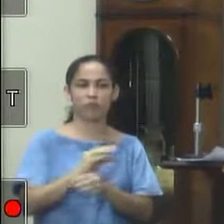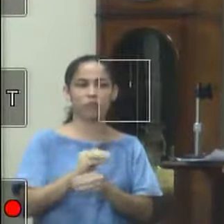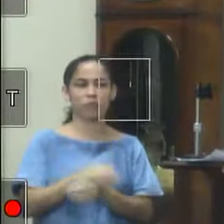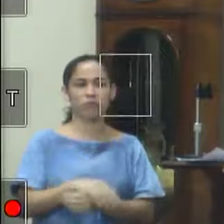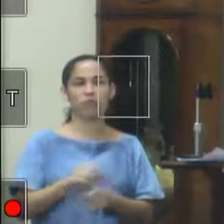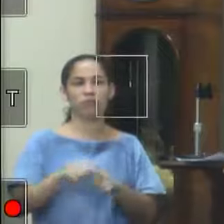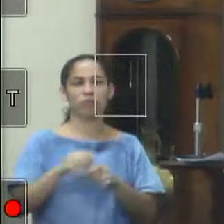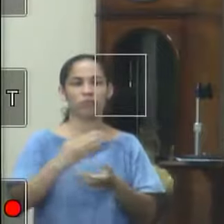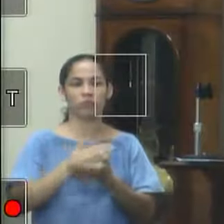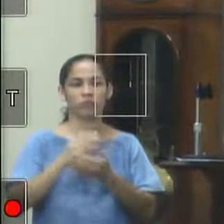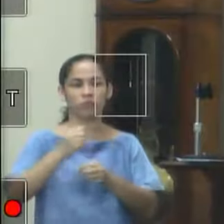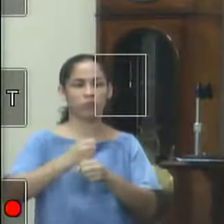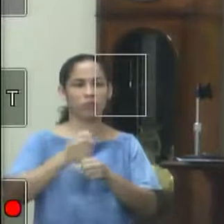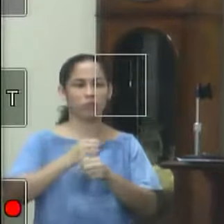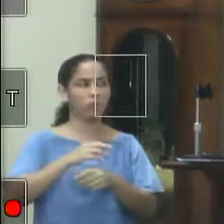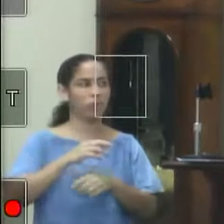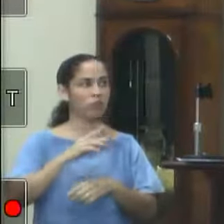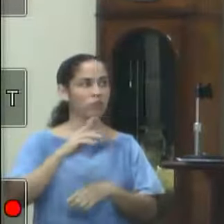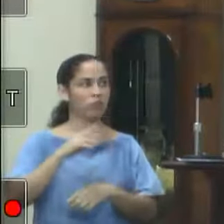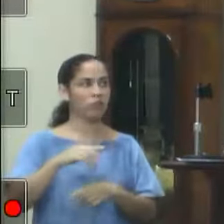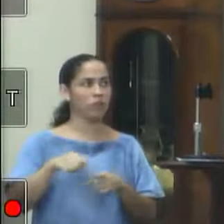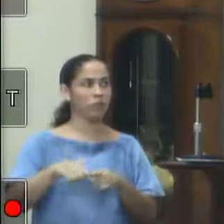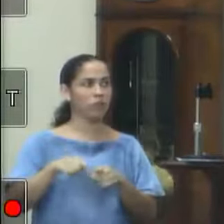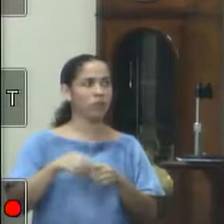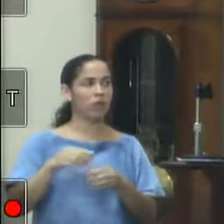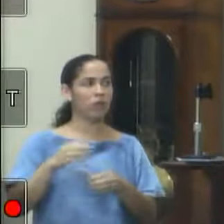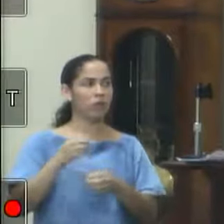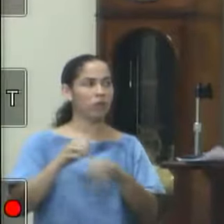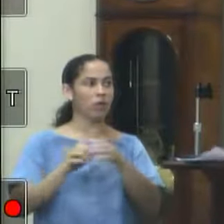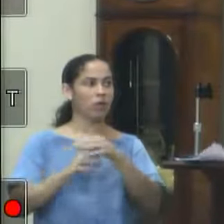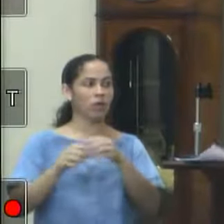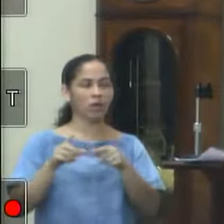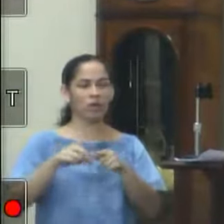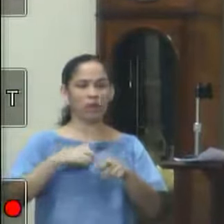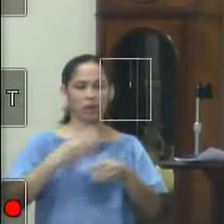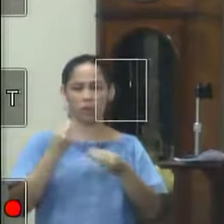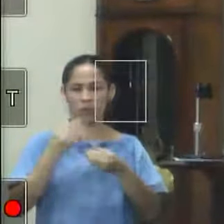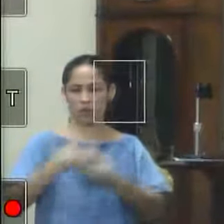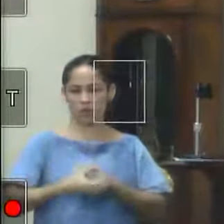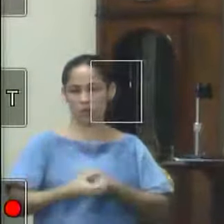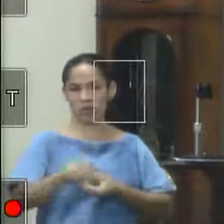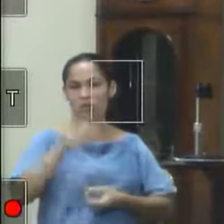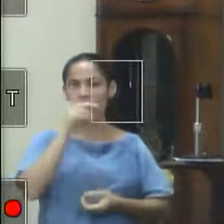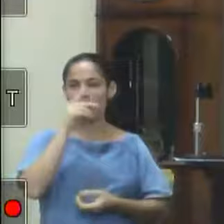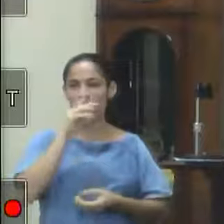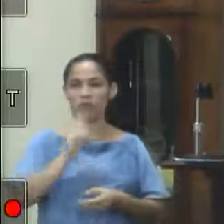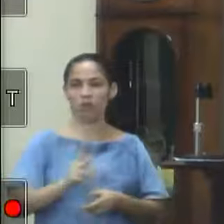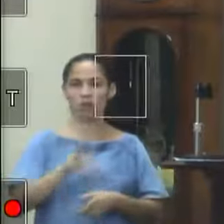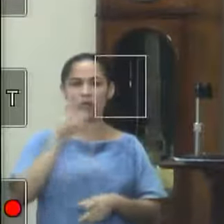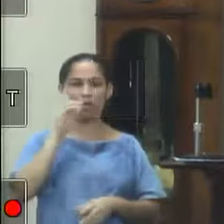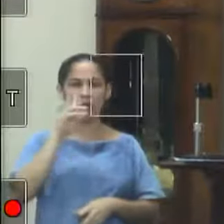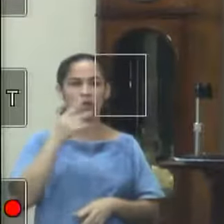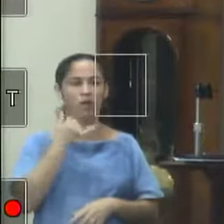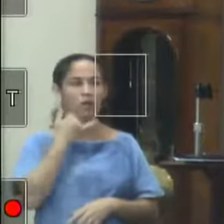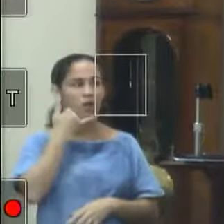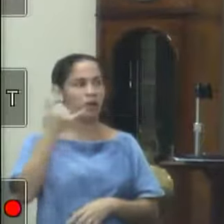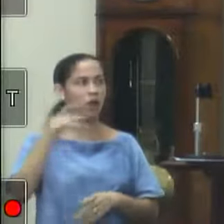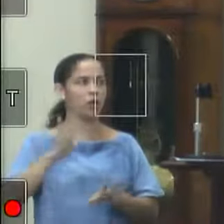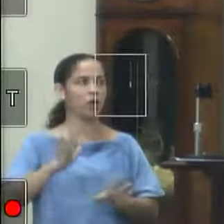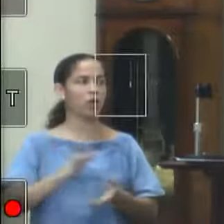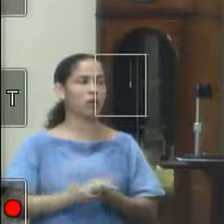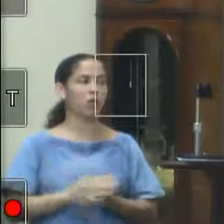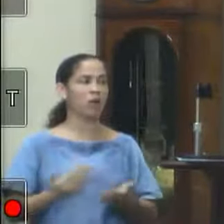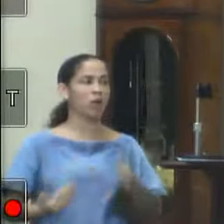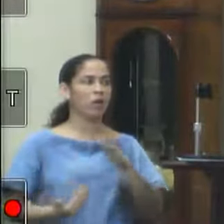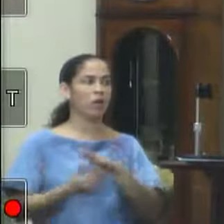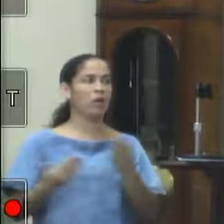começou a obra lá e não terminou, que a JR está fazendo, estourou muitos canos d'água lá, eu vi lá e todo dia eu ligava para a SEDAI, então eu via aqueles canos. Então até o dia